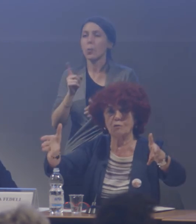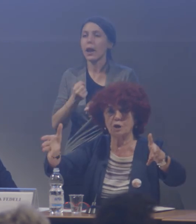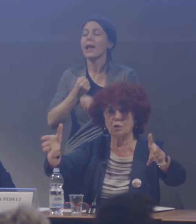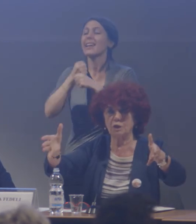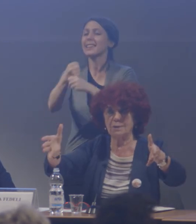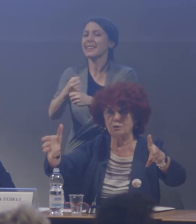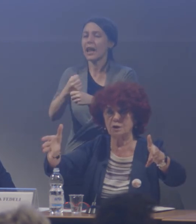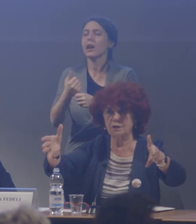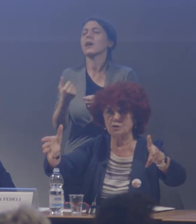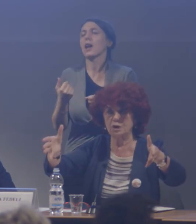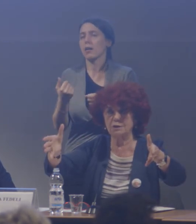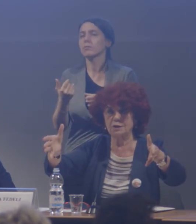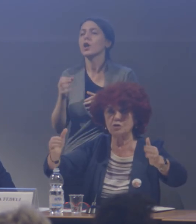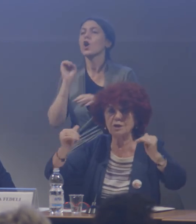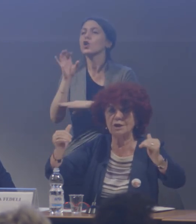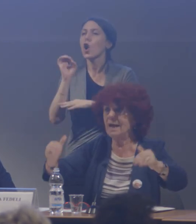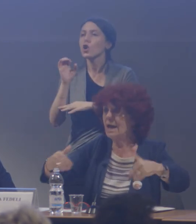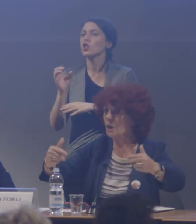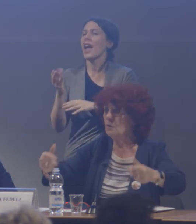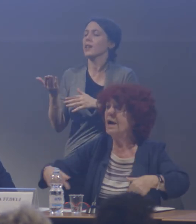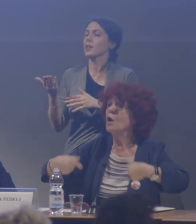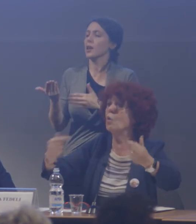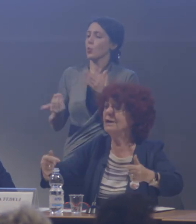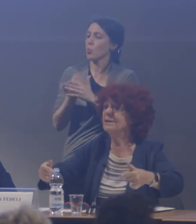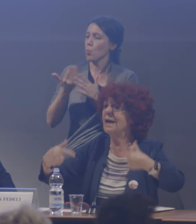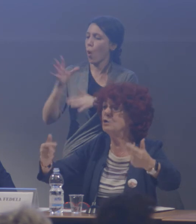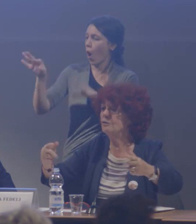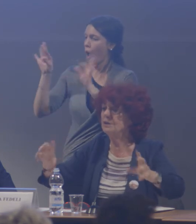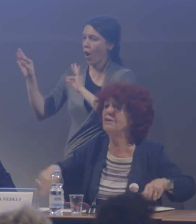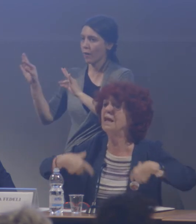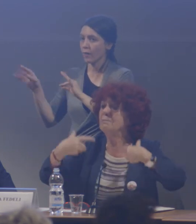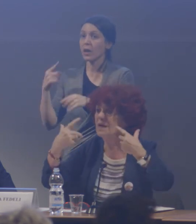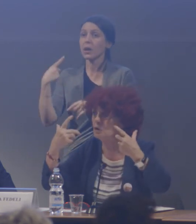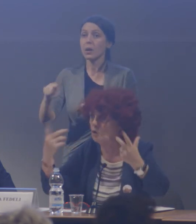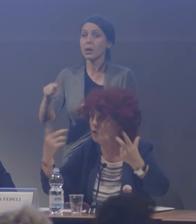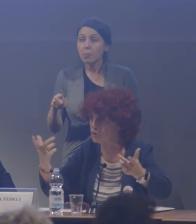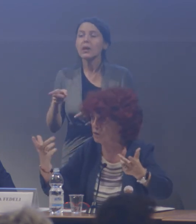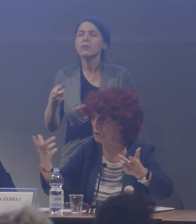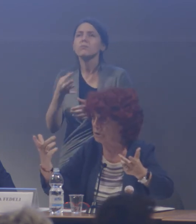sul nuovo reclutamento delle docenti e dei docenti, che è anche una qualità innovativa